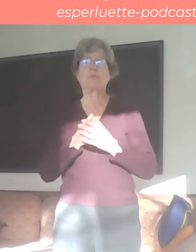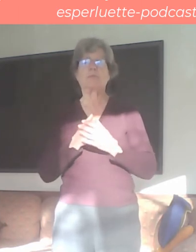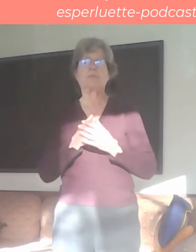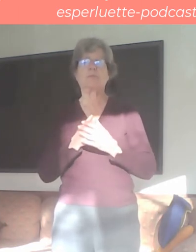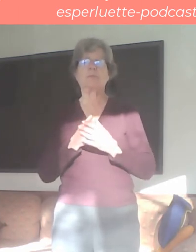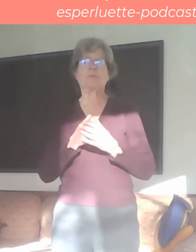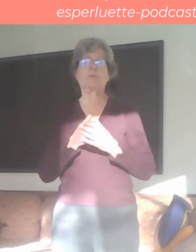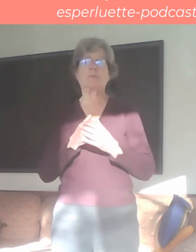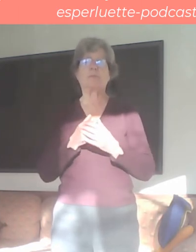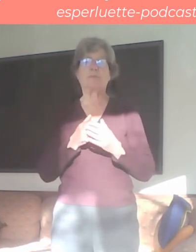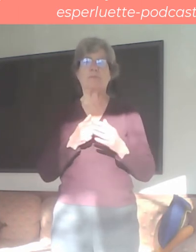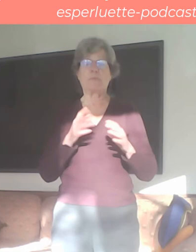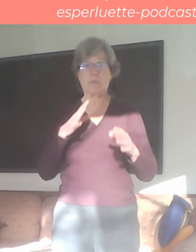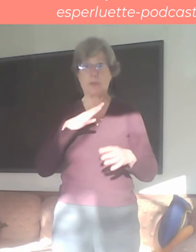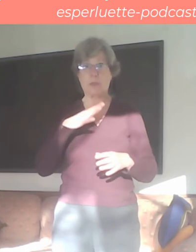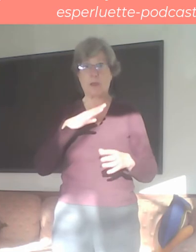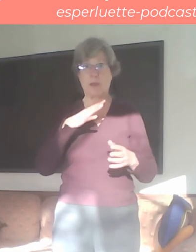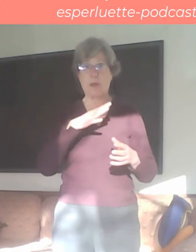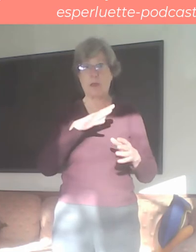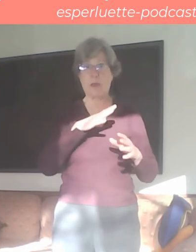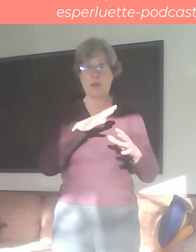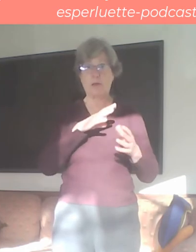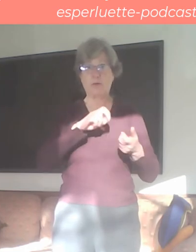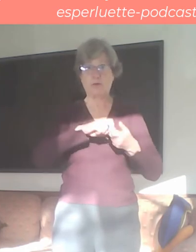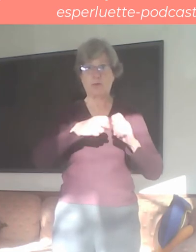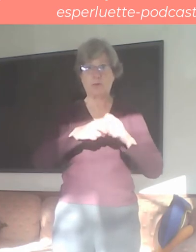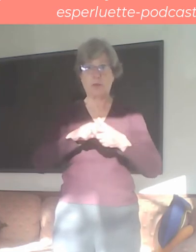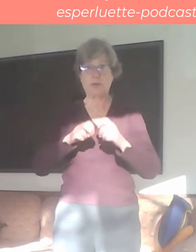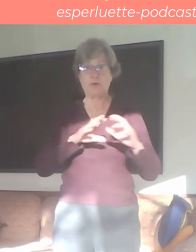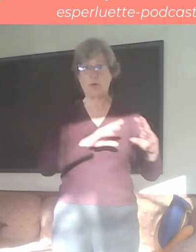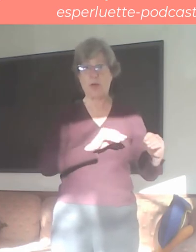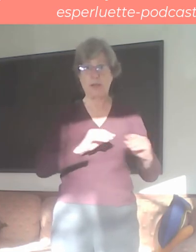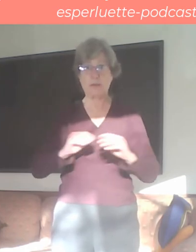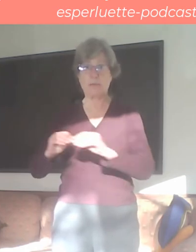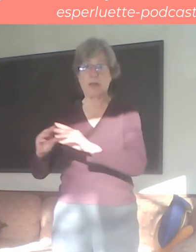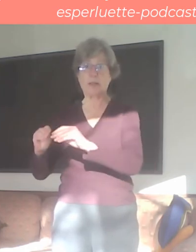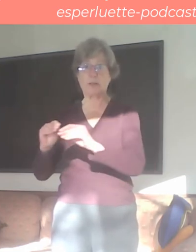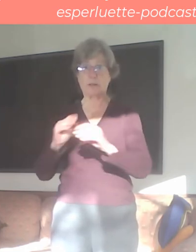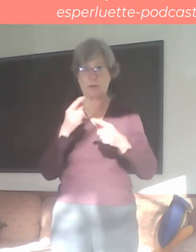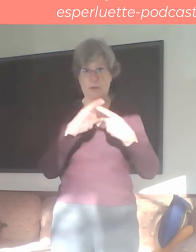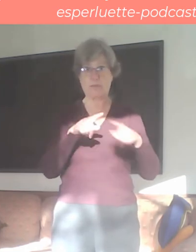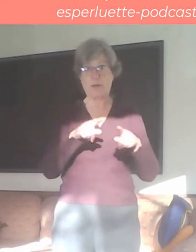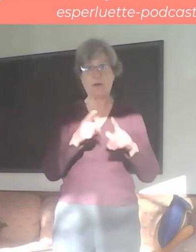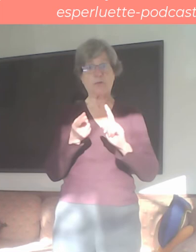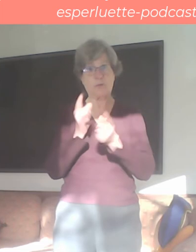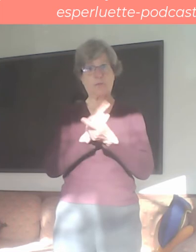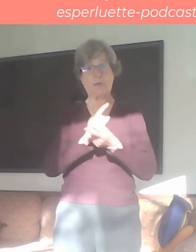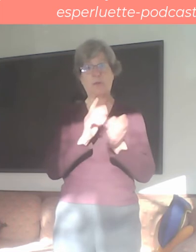ressources dans votre utilisation de votre corps, puisqu'il y a beaucoup d'indices grammaticaux qui sont donnés